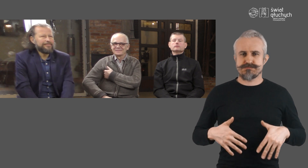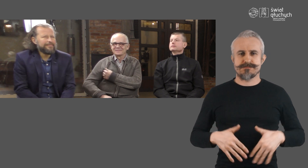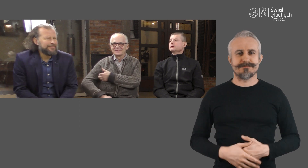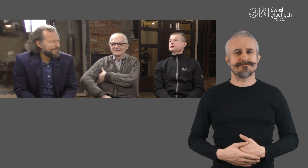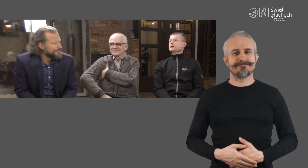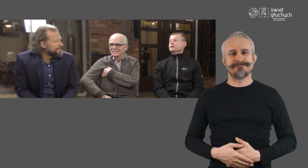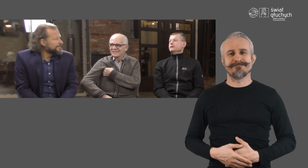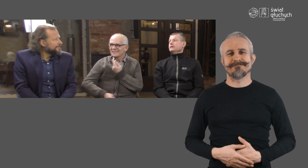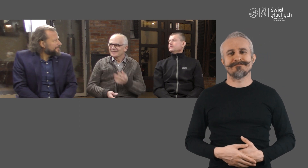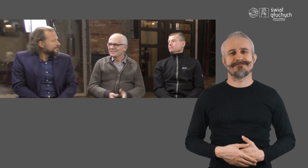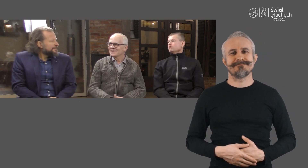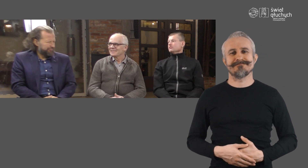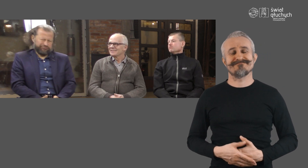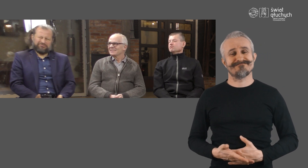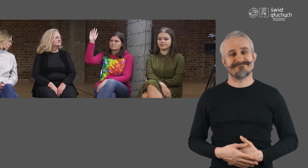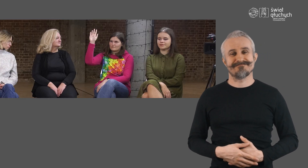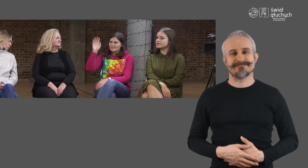No, było ciężko.